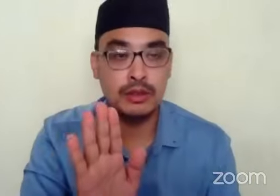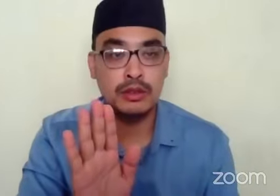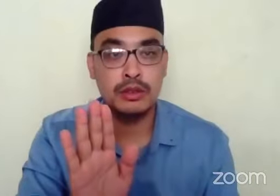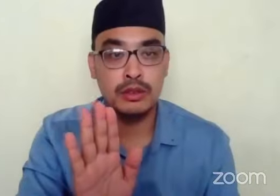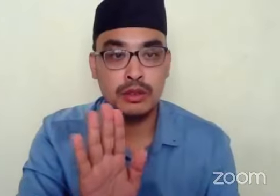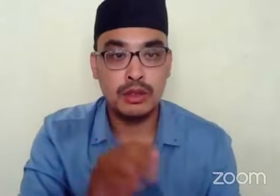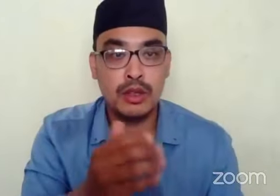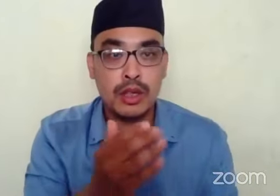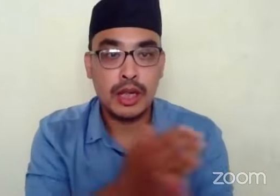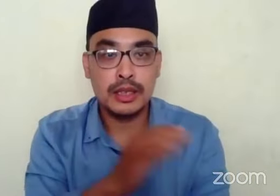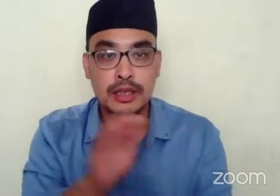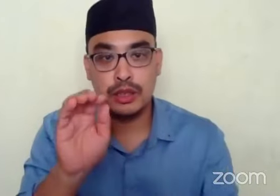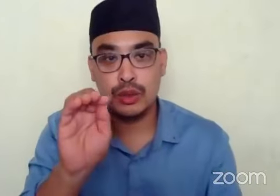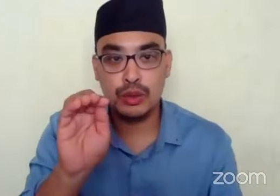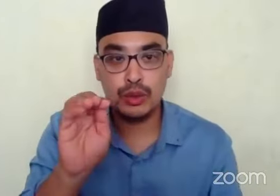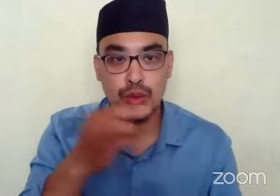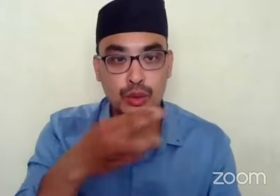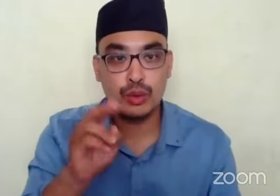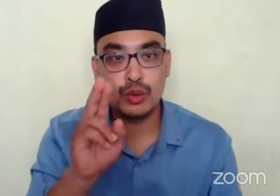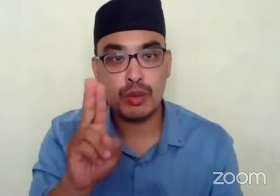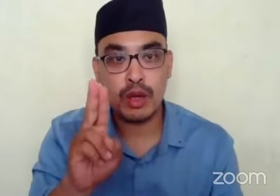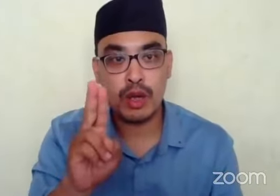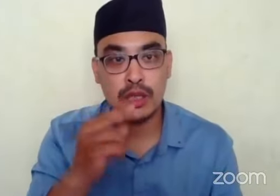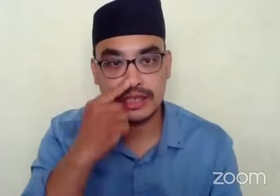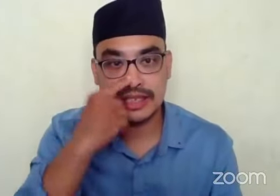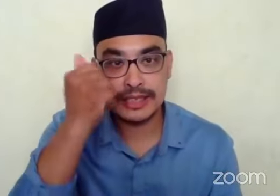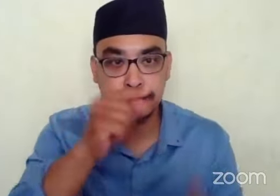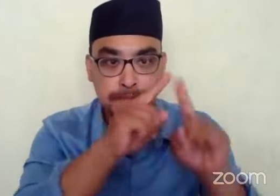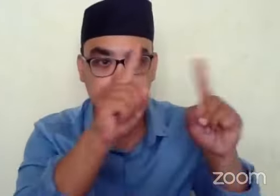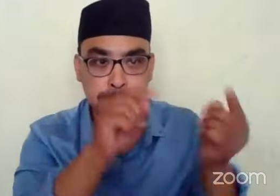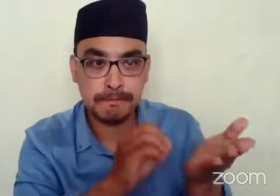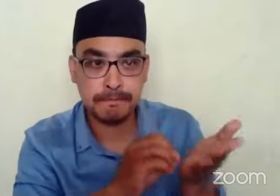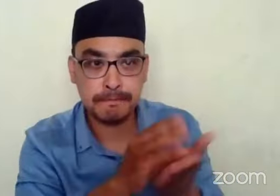अघि शुभा दिदीको प्रेजेन्टेसनमा पनि आएको थियो,